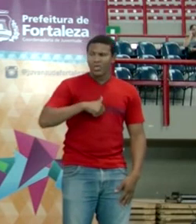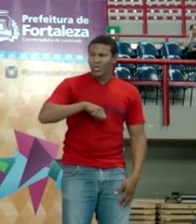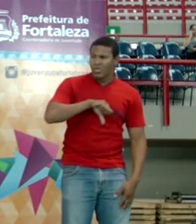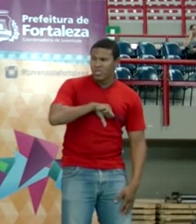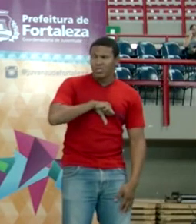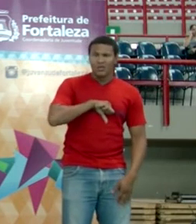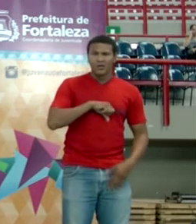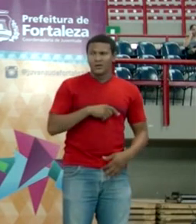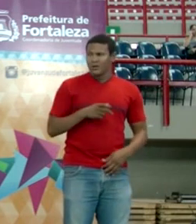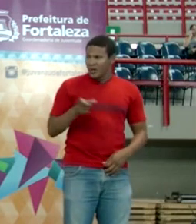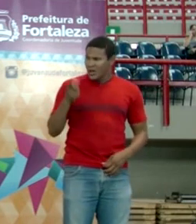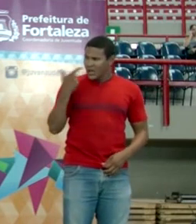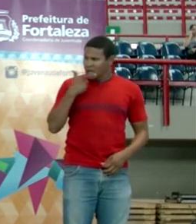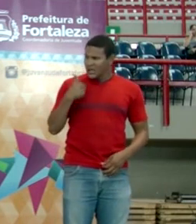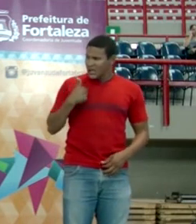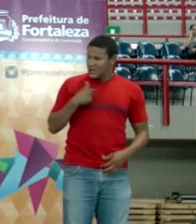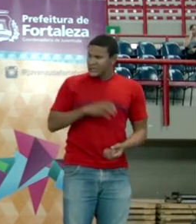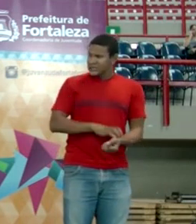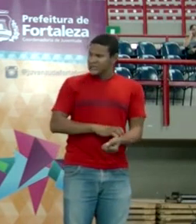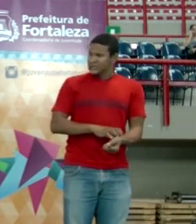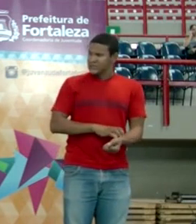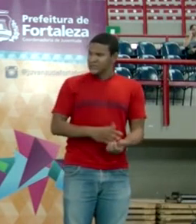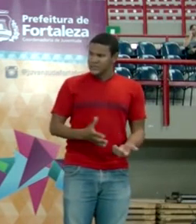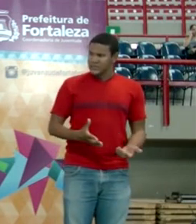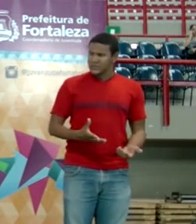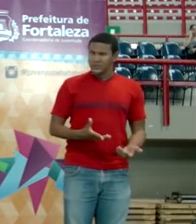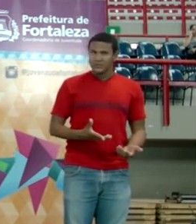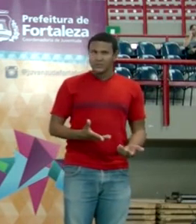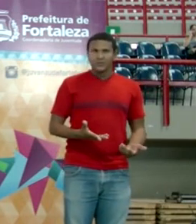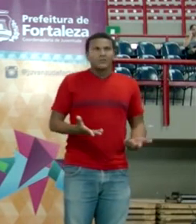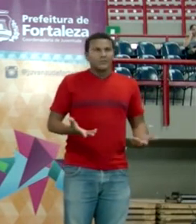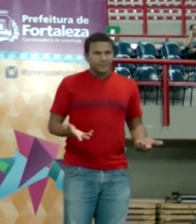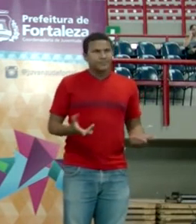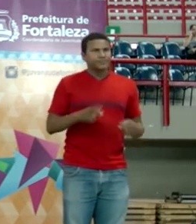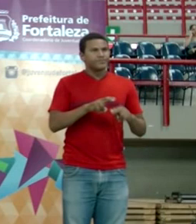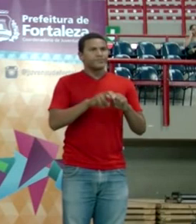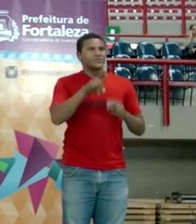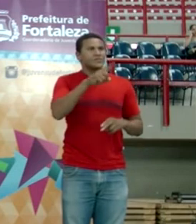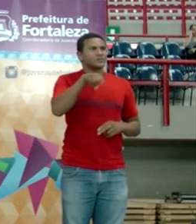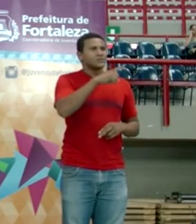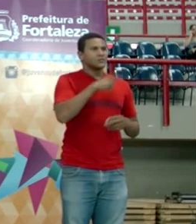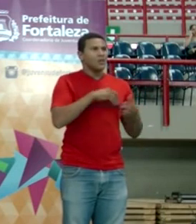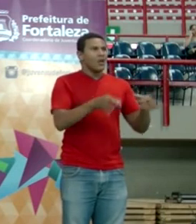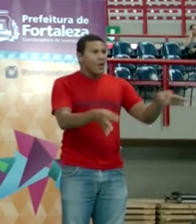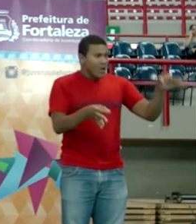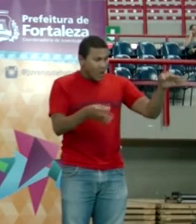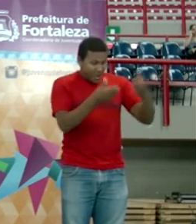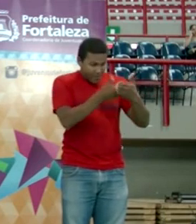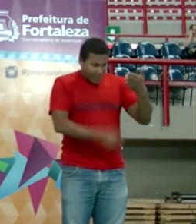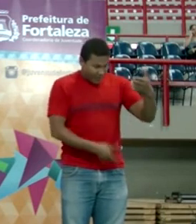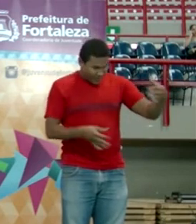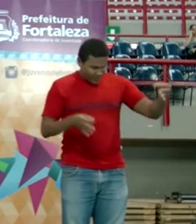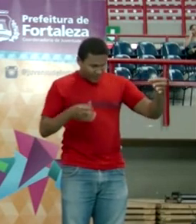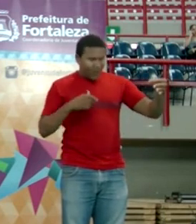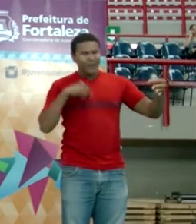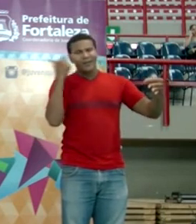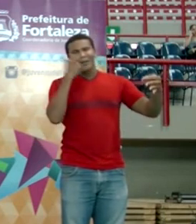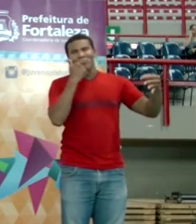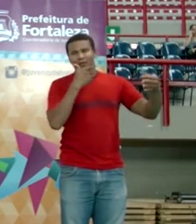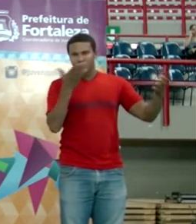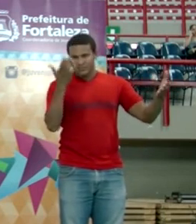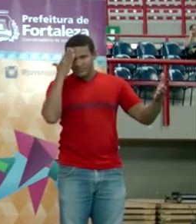sério. Isso é briga psicológica. Deus me livre, né? Coisa dessa. Então vocês vão rir quando chegar lá na prova.